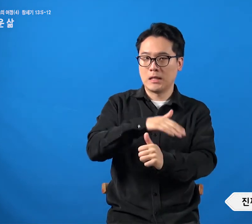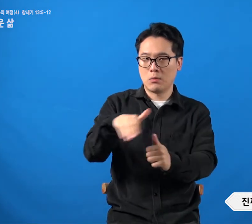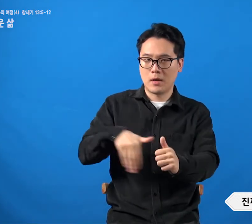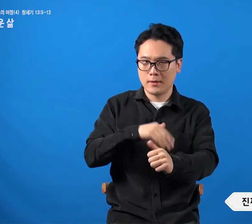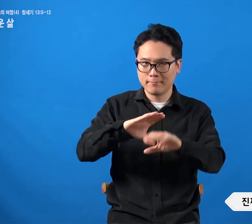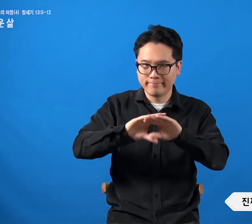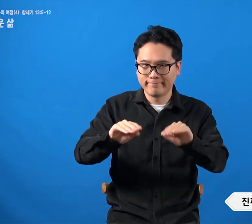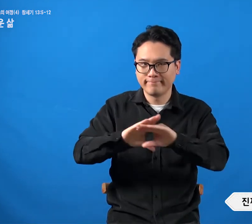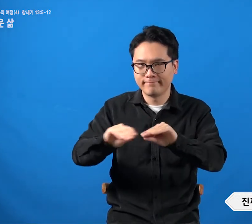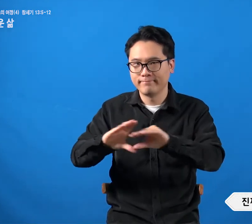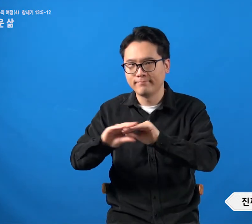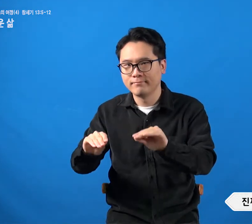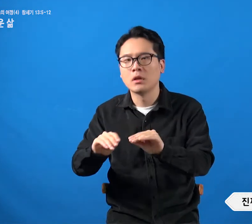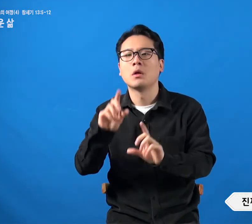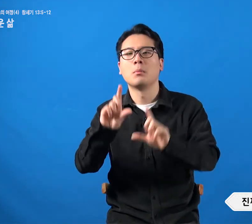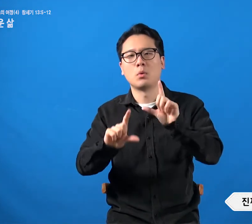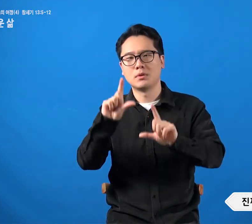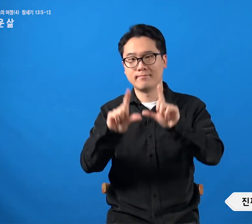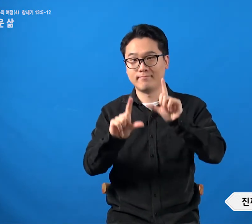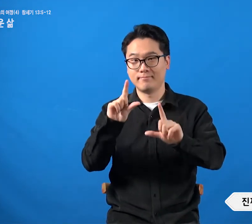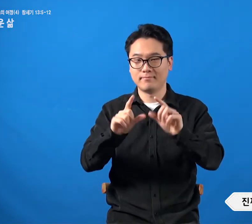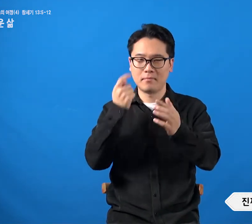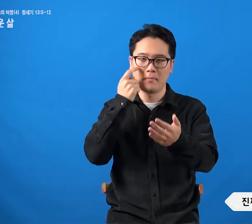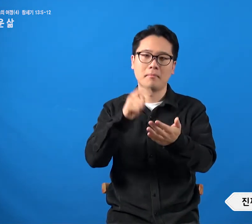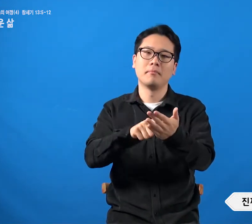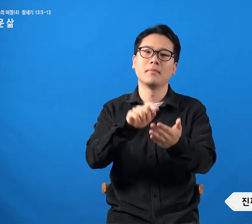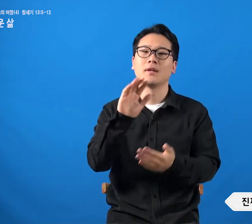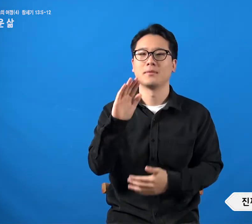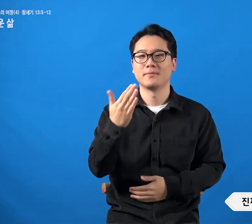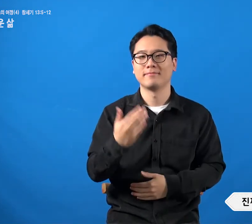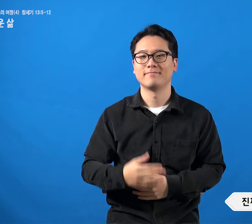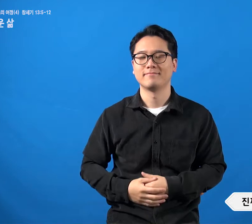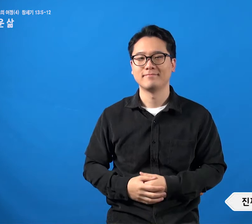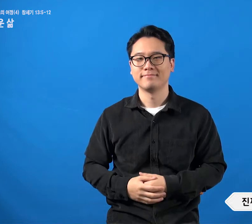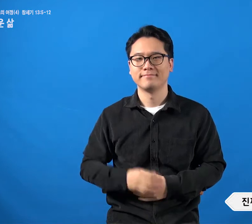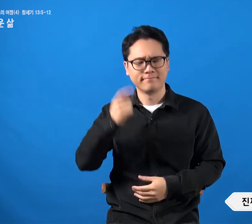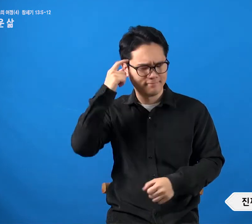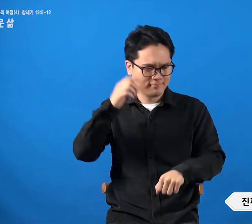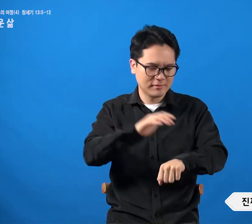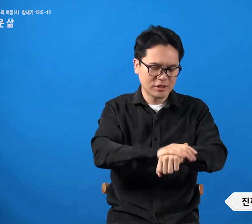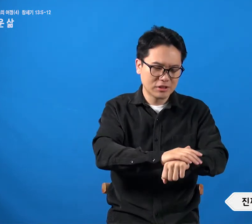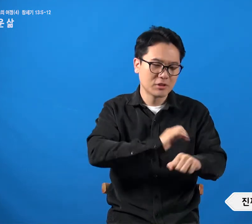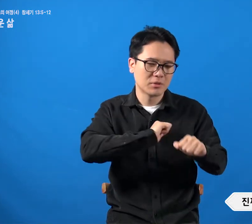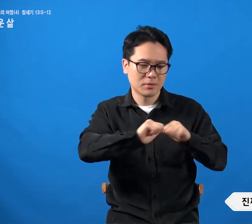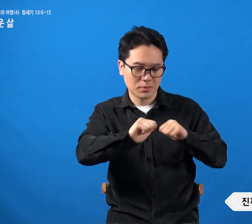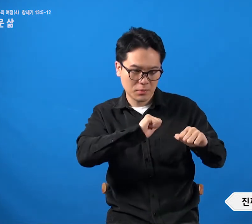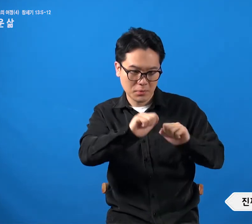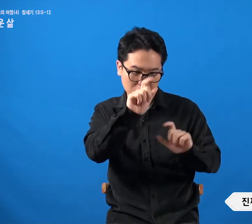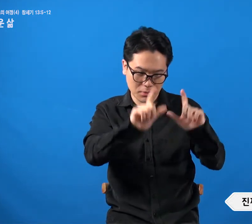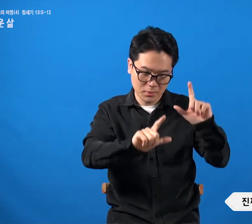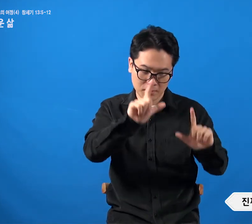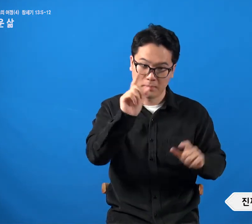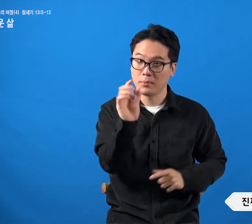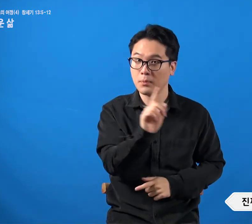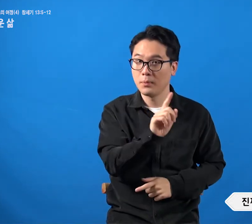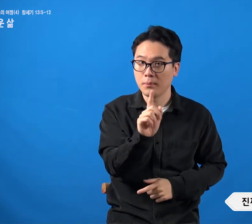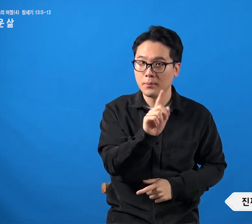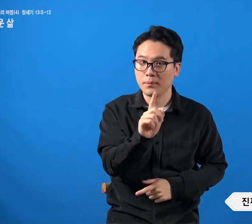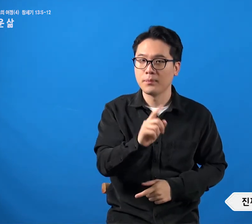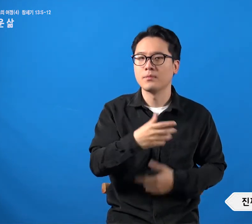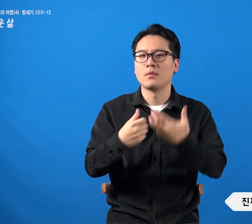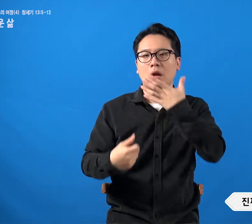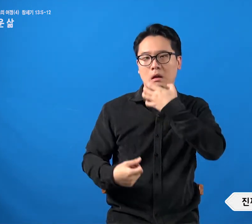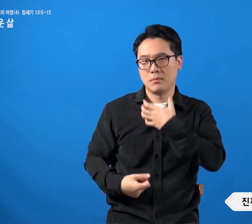승리의 모습을 우리는 발견하게 됩니다. 그 지혜로운 삶의 모습은 아브라함이 애굽을